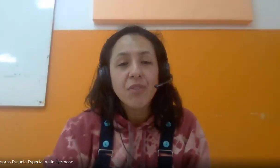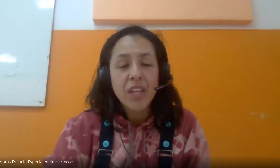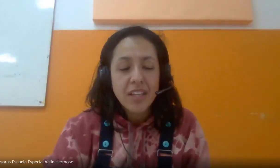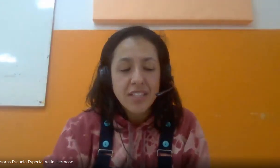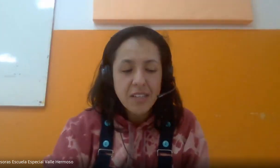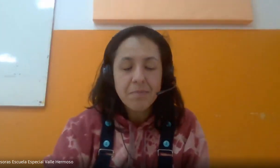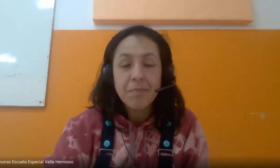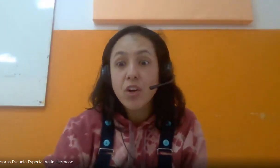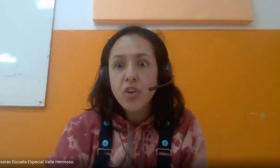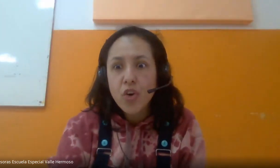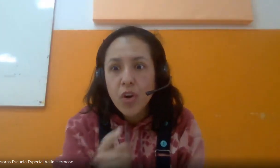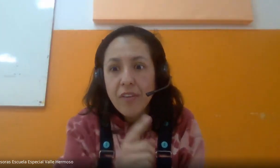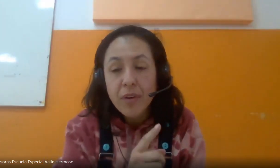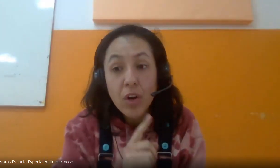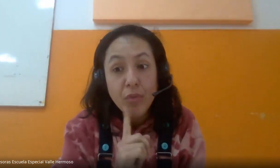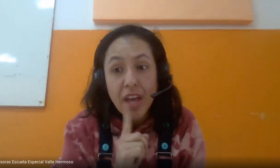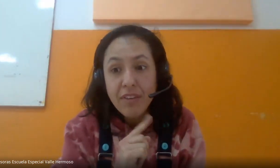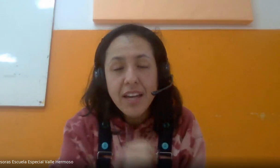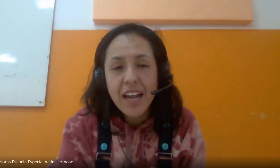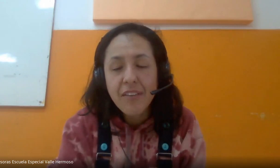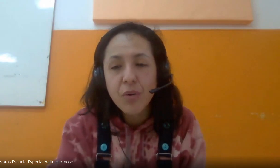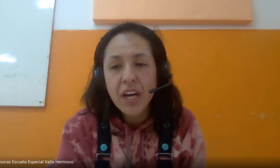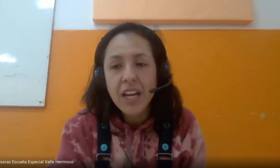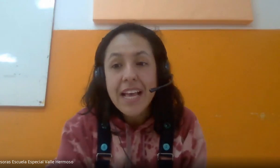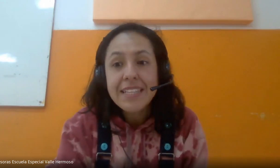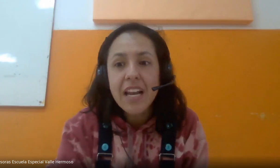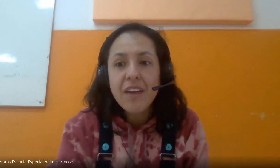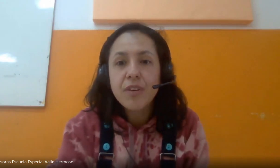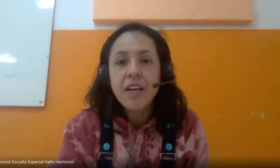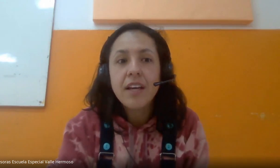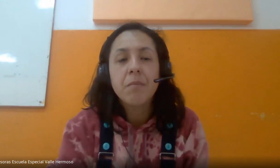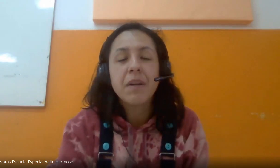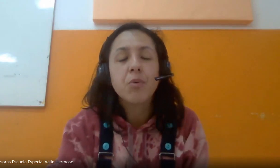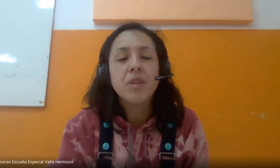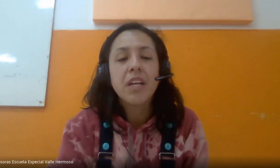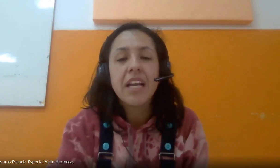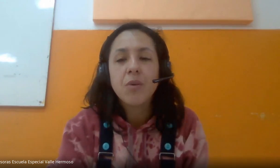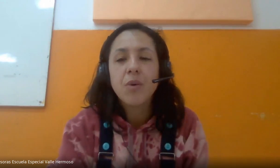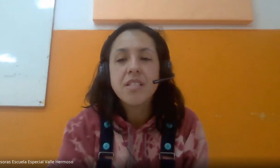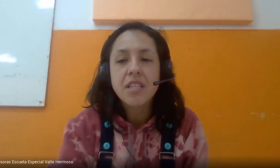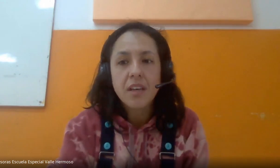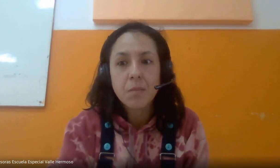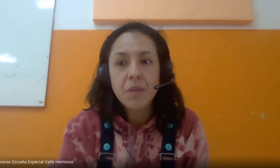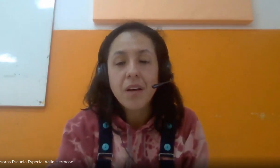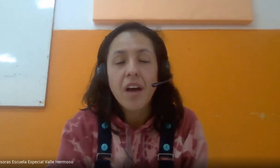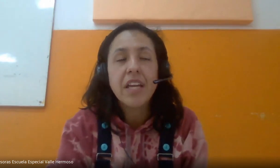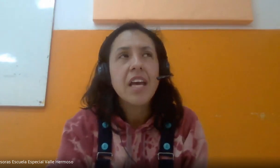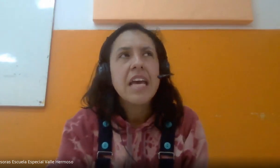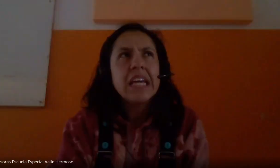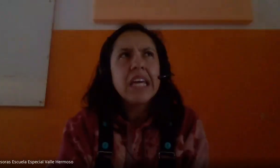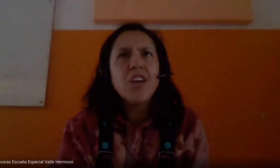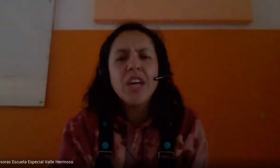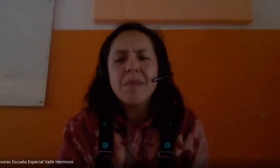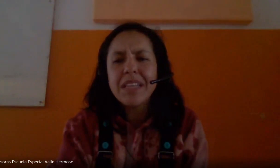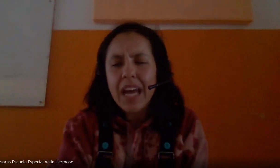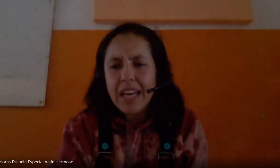voy a decir, pero yo no les voy a hablar la vocal, se las voy a preguntar en lengua de señas, ¿ya? A ver, quiero que me traigan